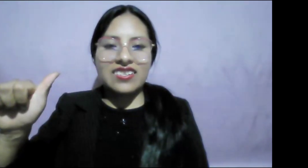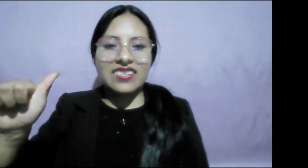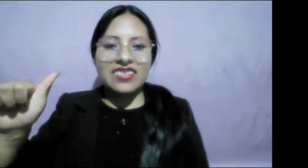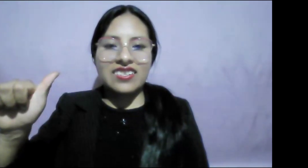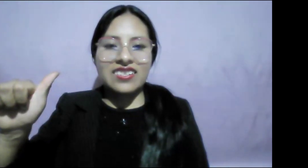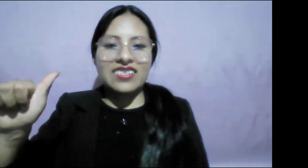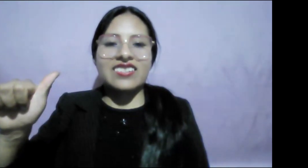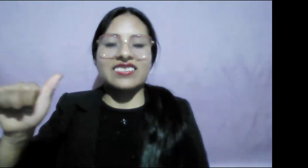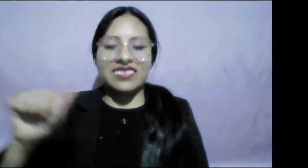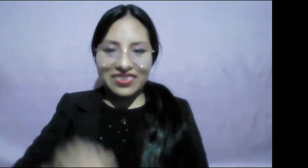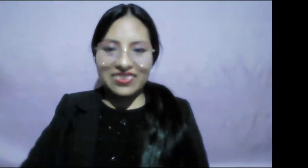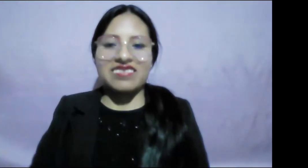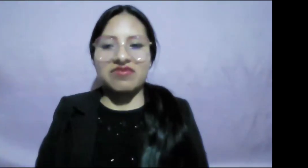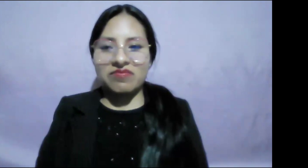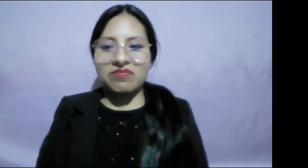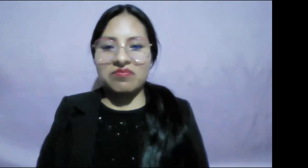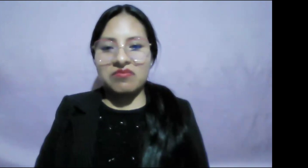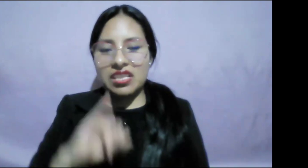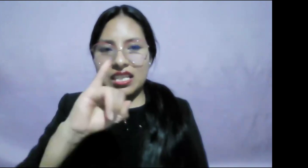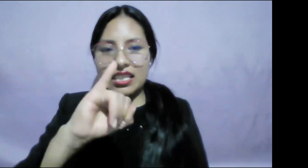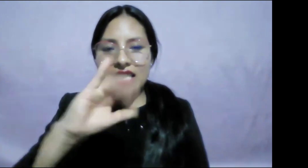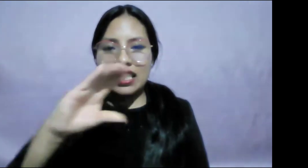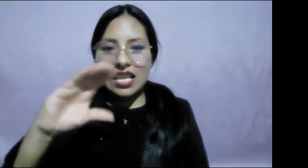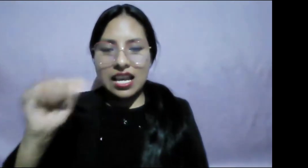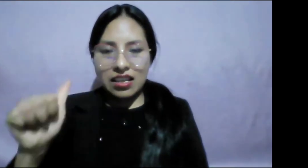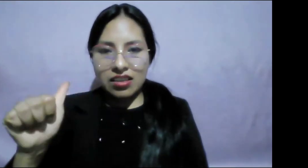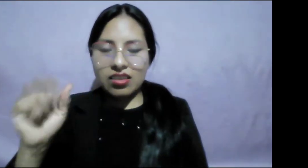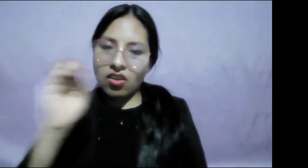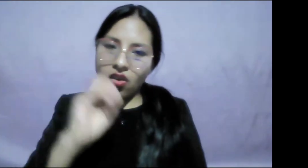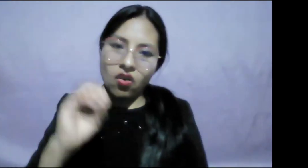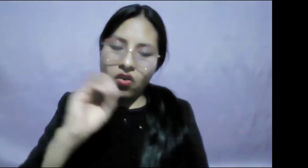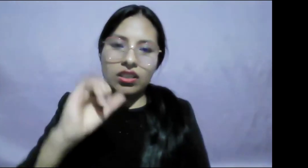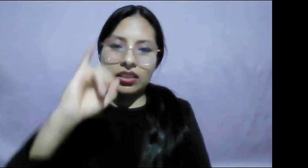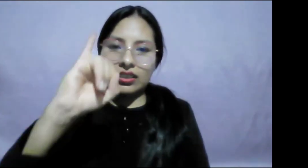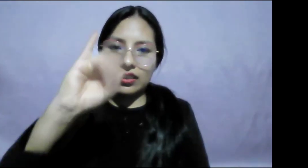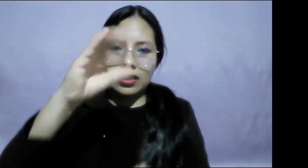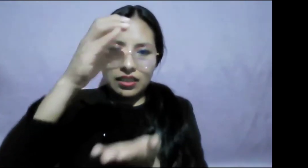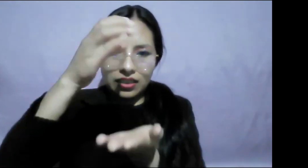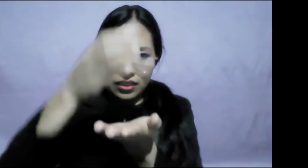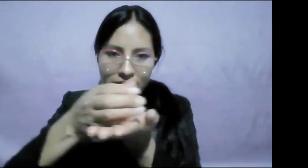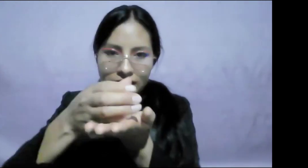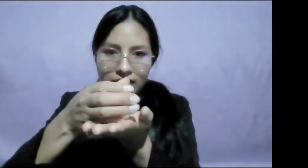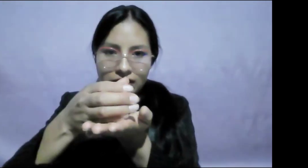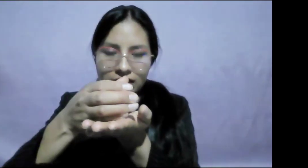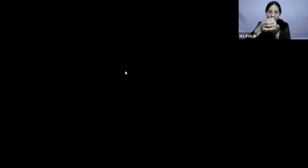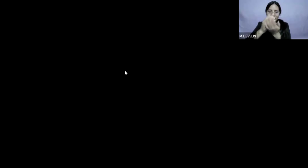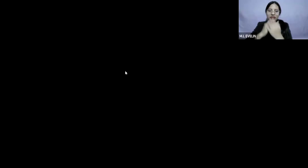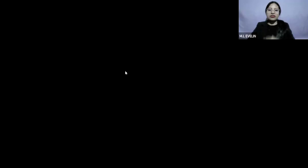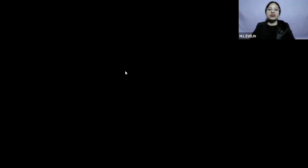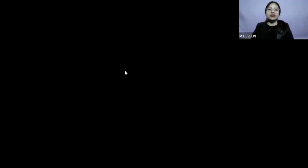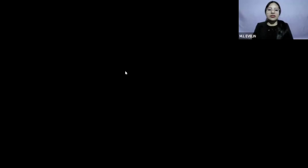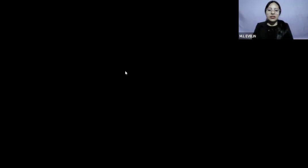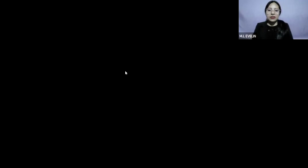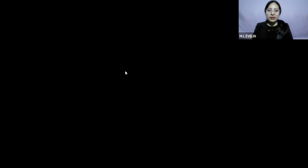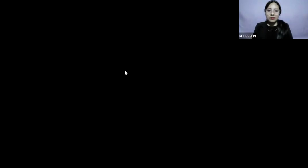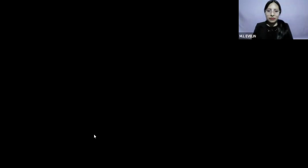sica mhm también porque es este corto no el